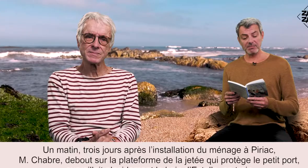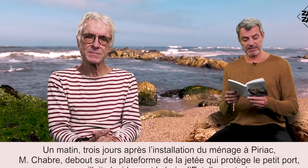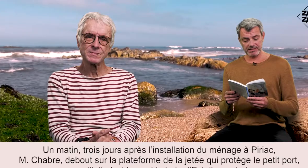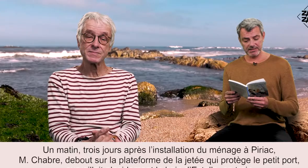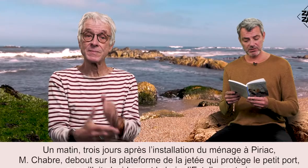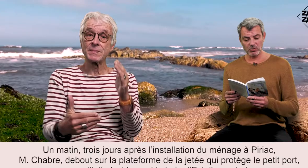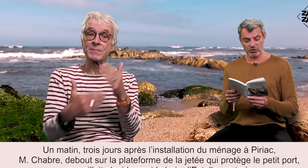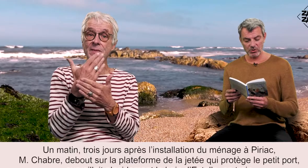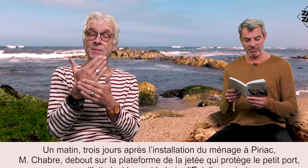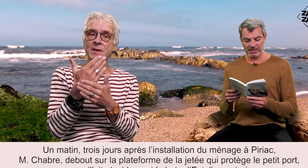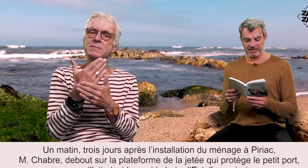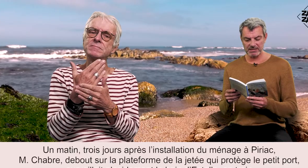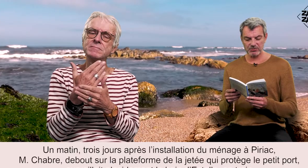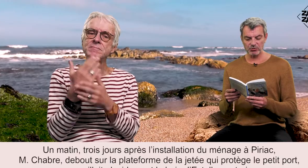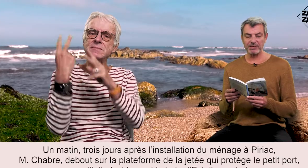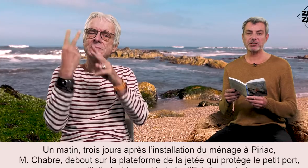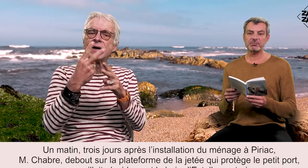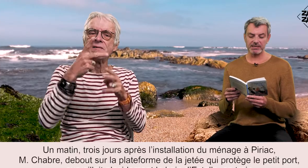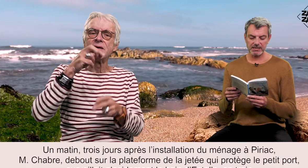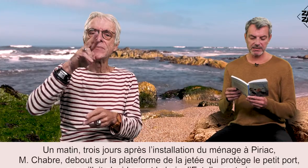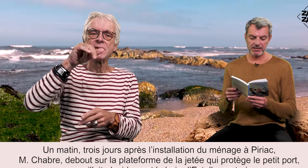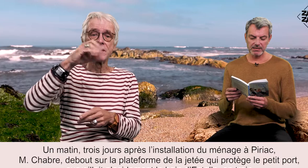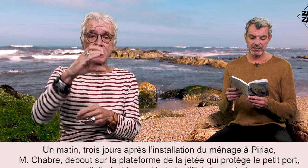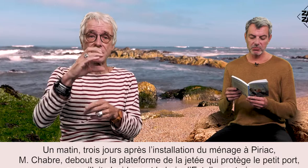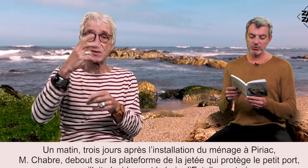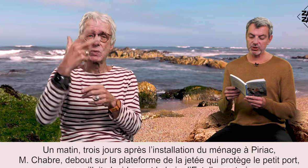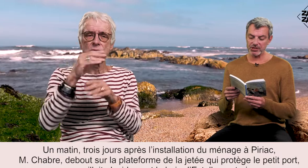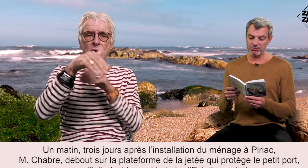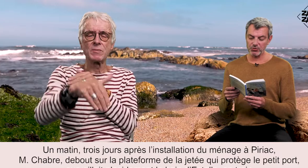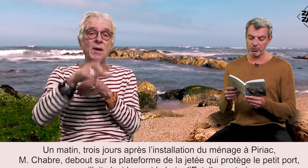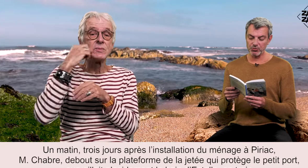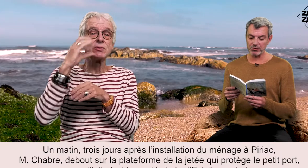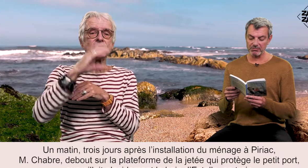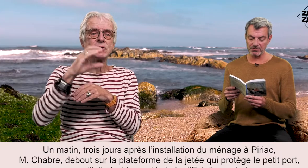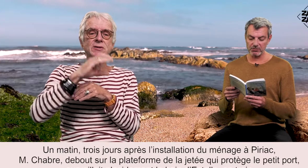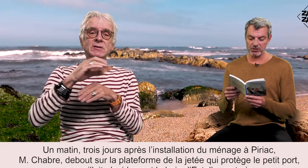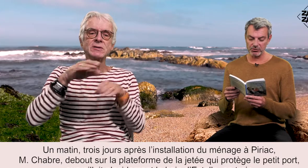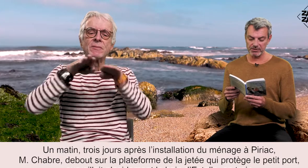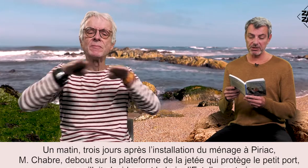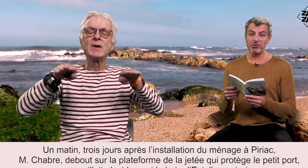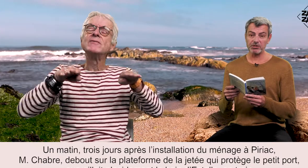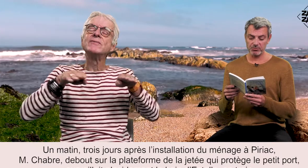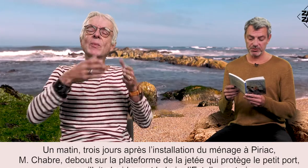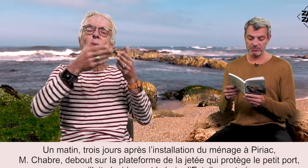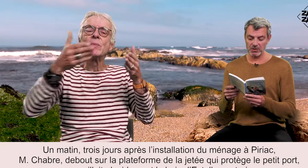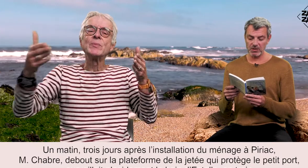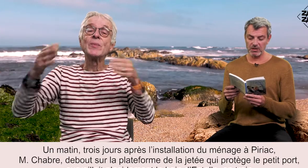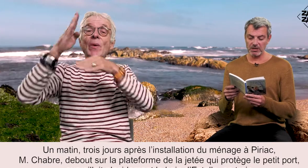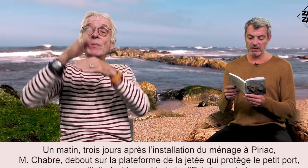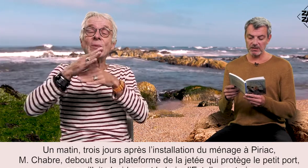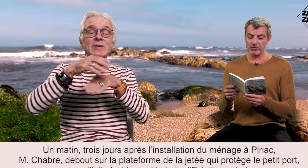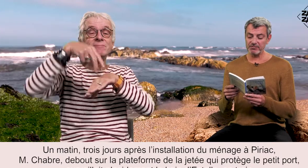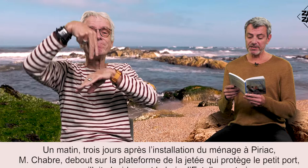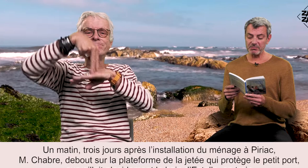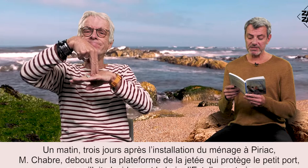Un matin, trois jours après l'installation du ménage à Piriac, M. Chabre, debout sur la plateforme de la jetée qui protège le petit port,